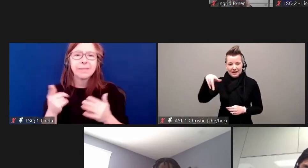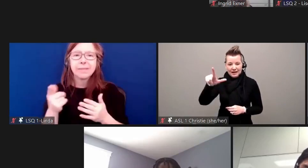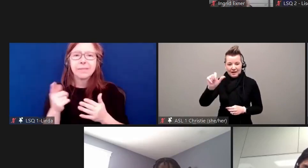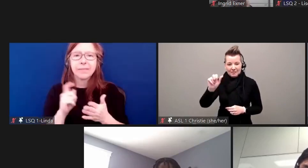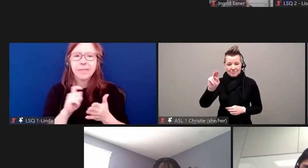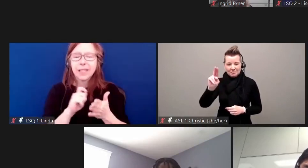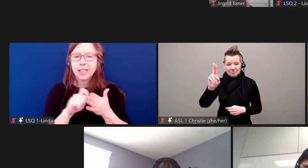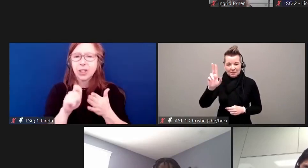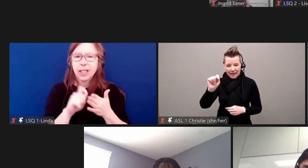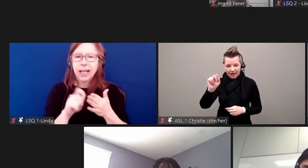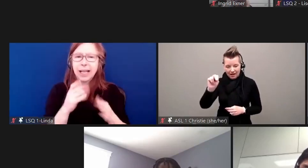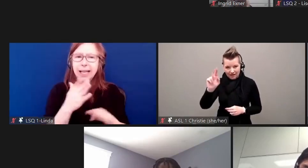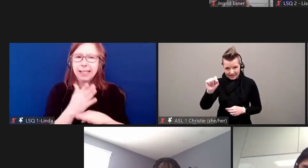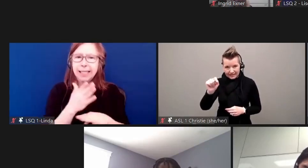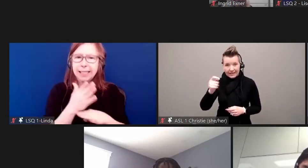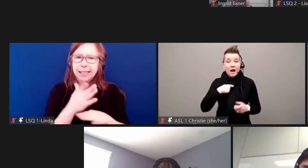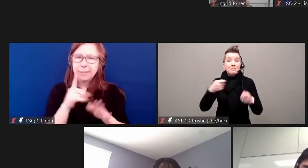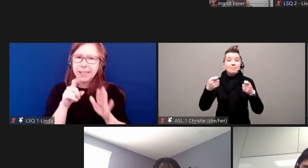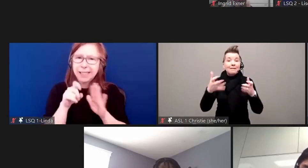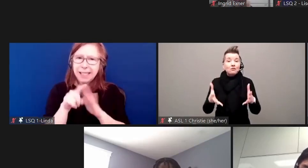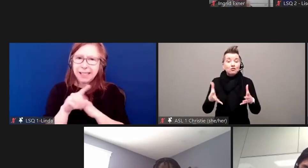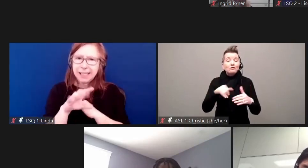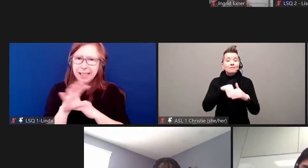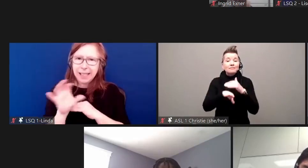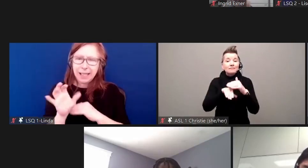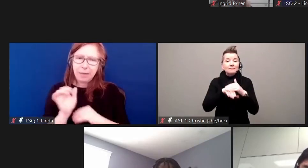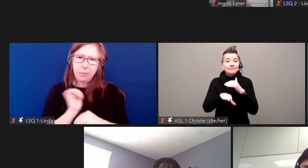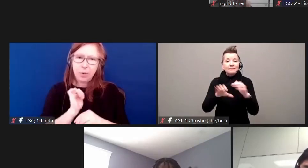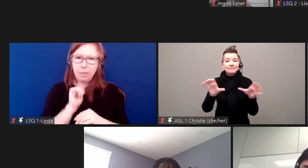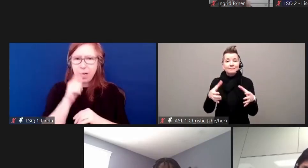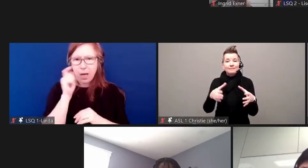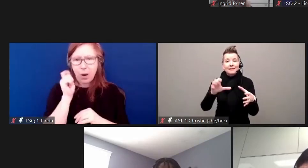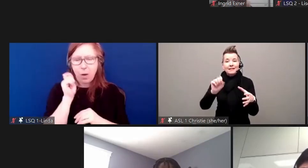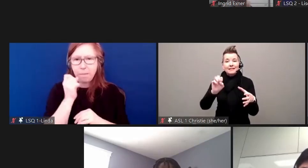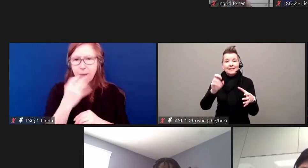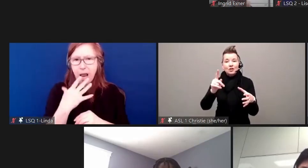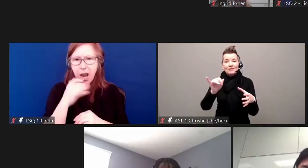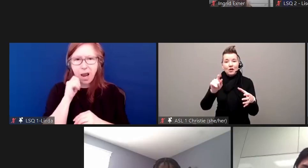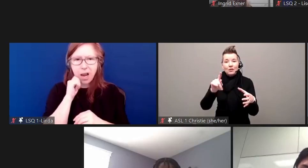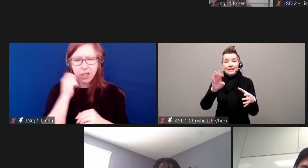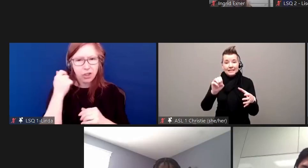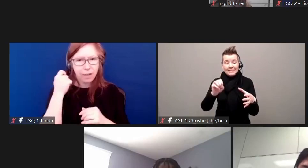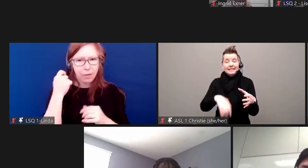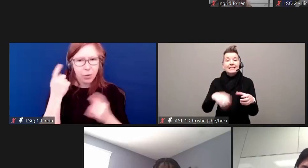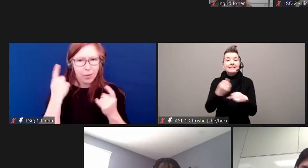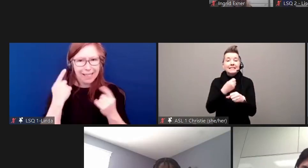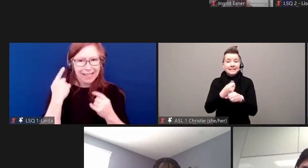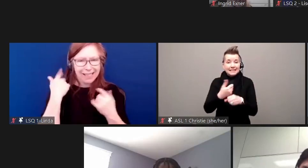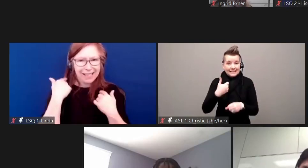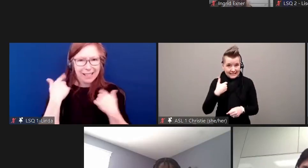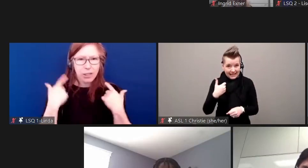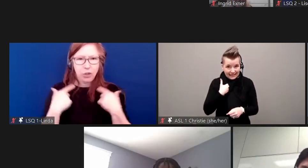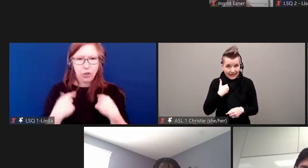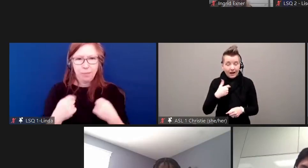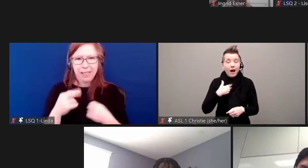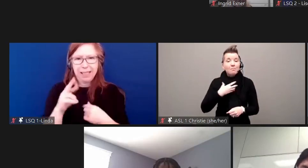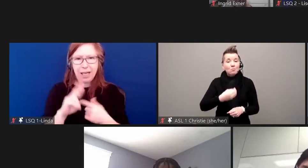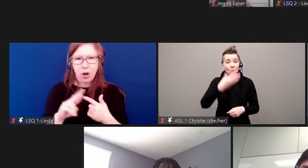De l'accessibilité à Statistique Canada. Je suis un homme blanc avec cheveux gris, avec une chemise